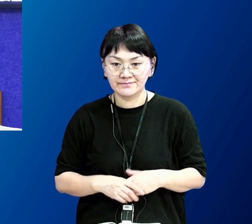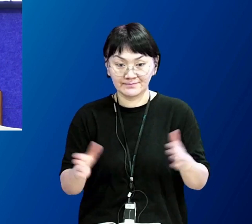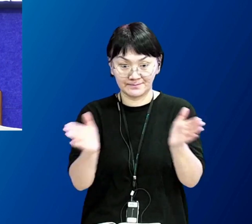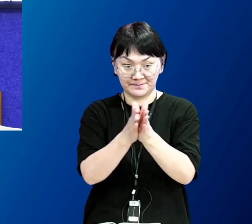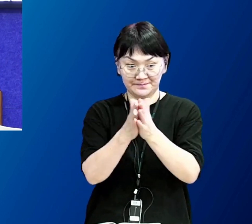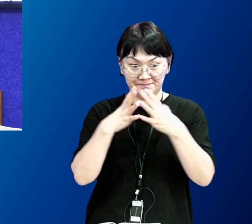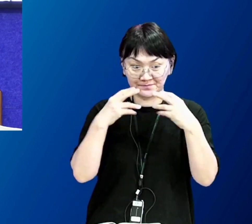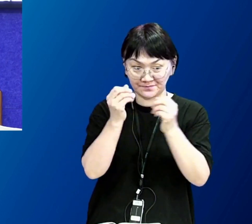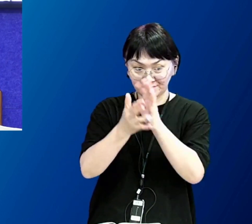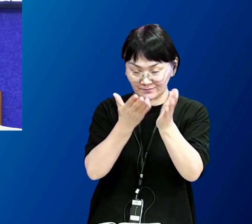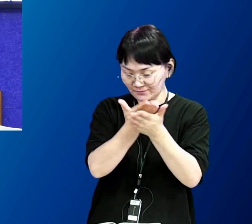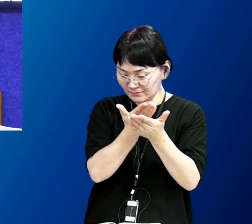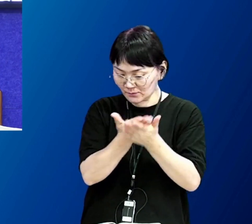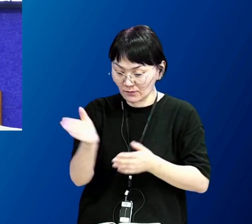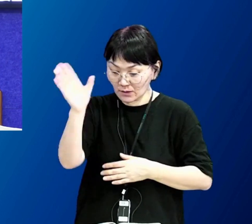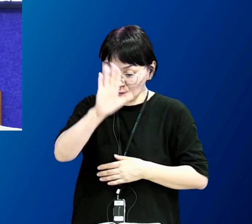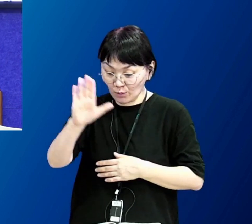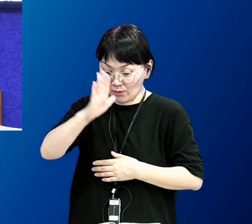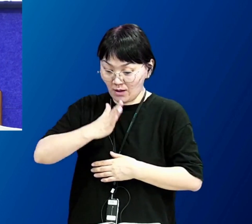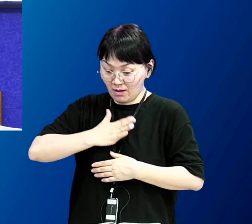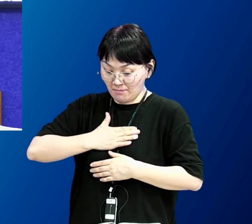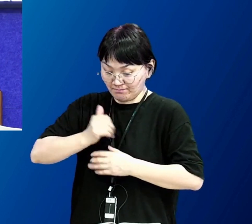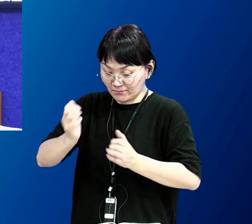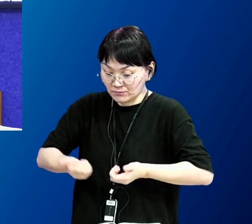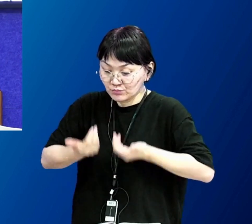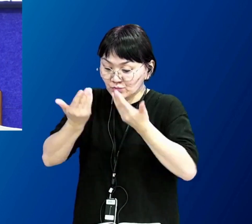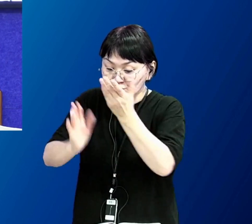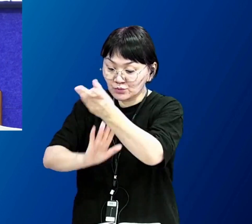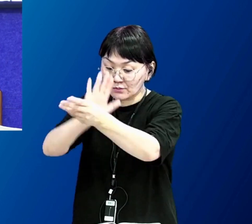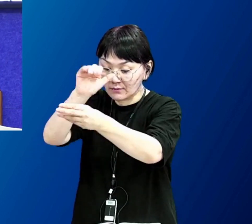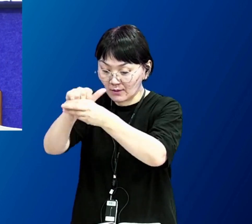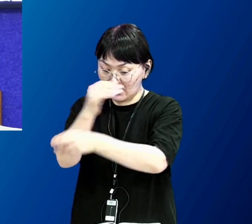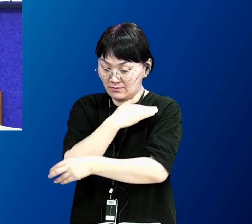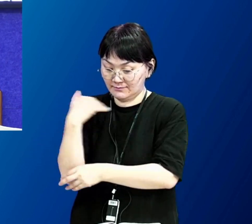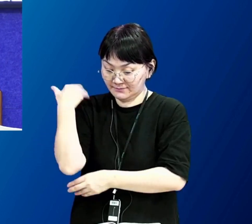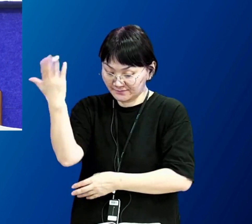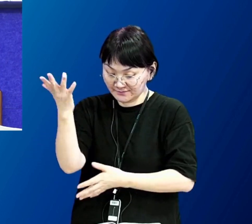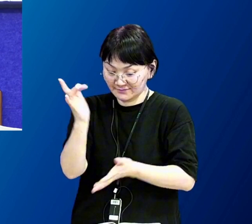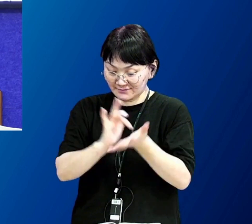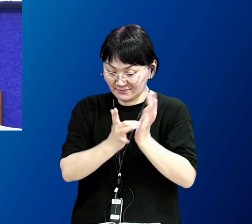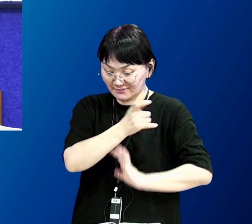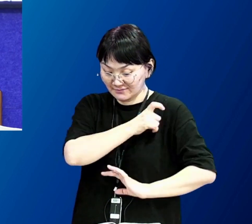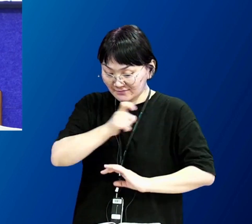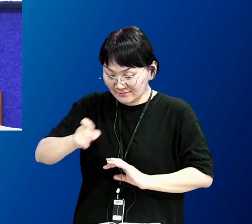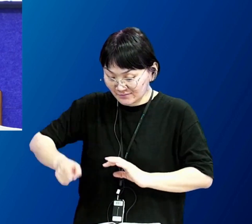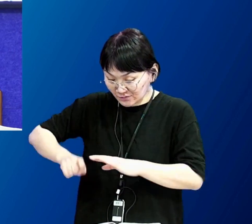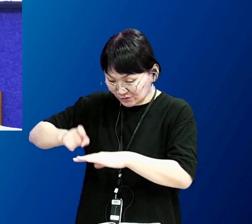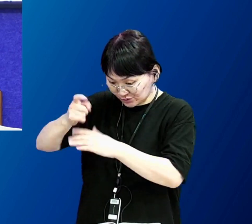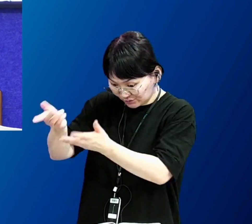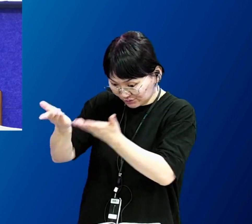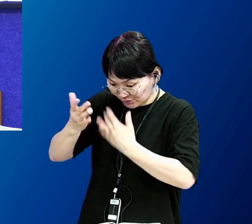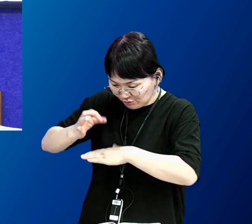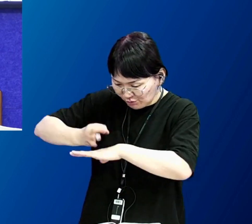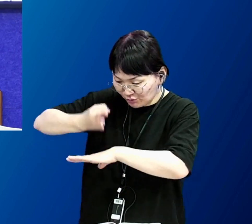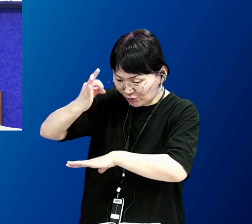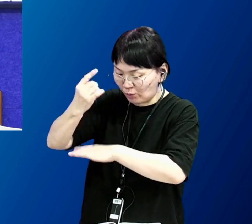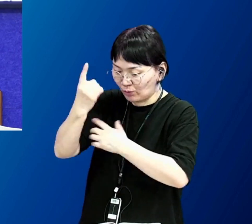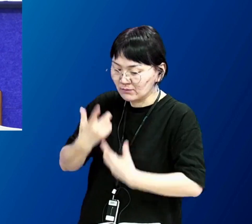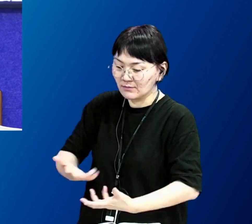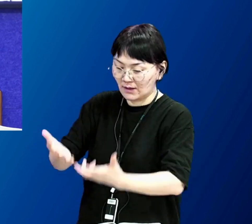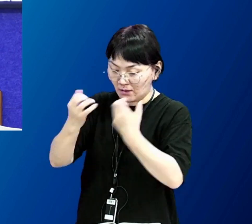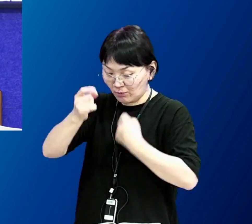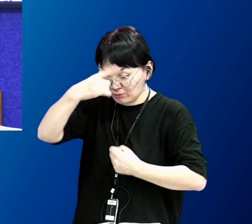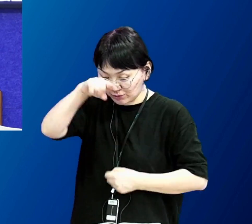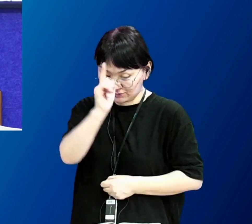Хамтдаа унши. Мөн хаминд аваачих эзэн Есүс Христийн мань өршөөлийг хүлээн